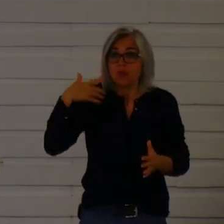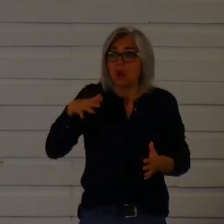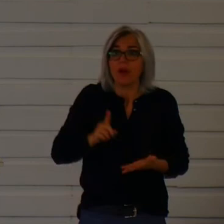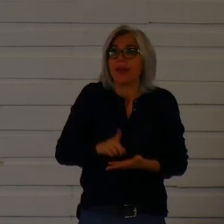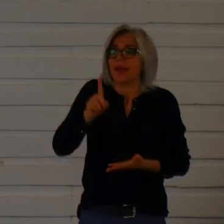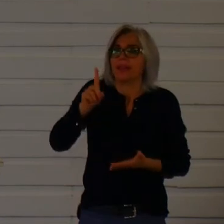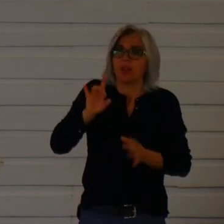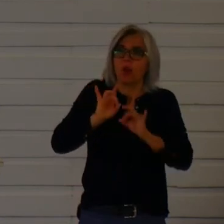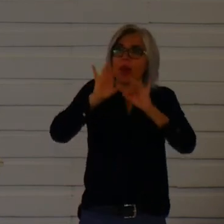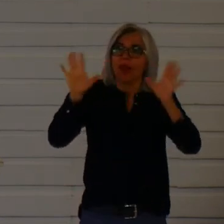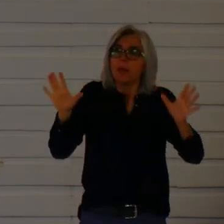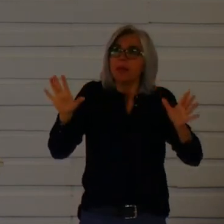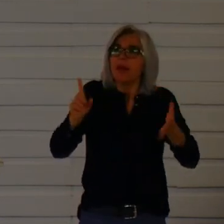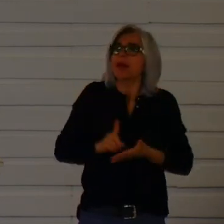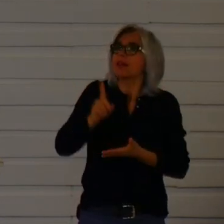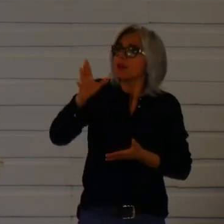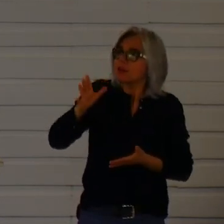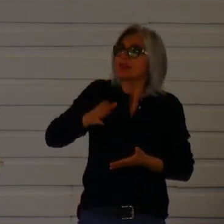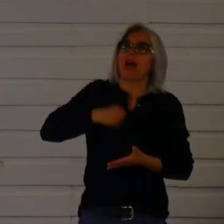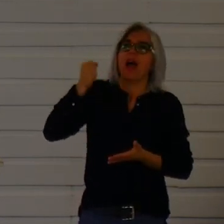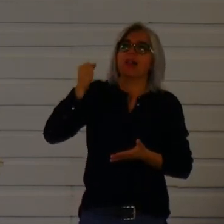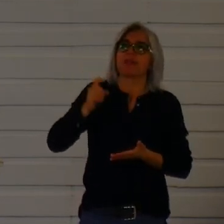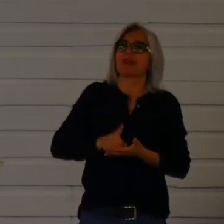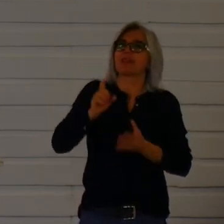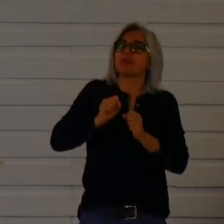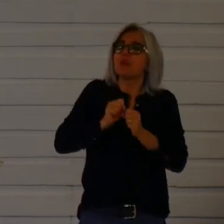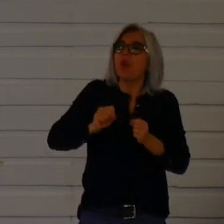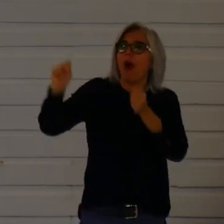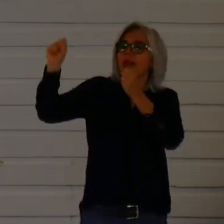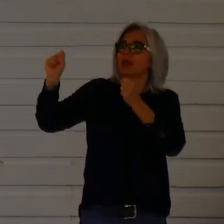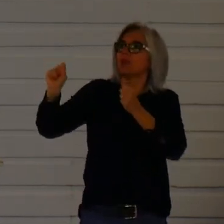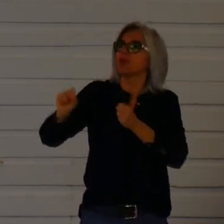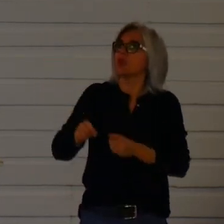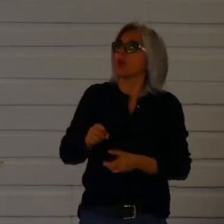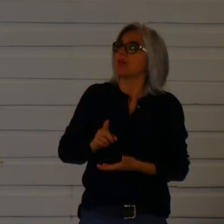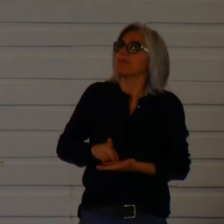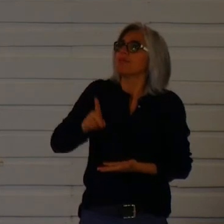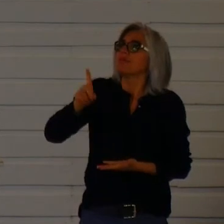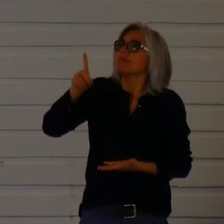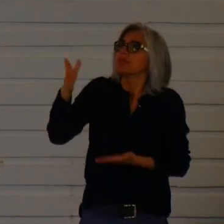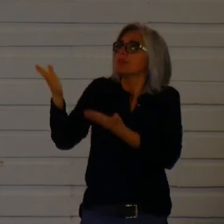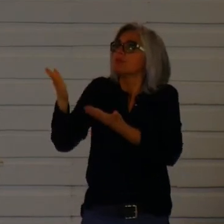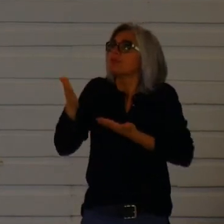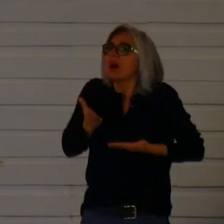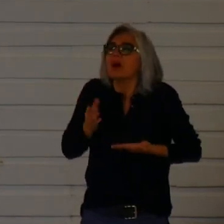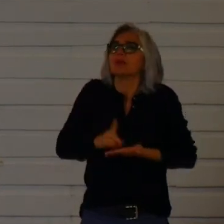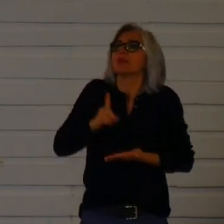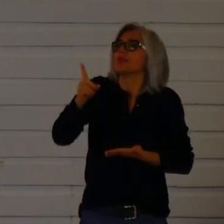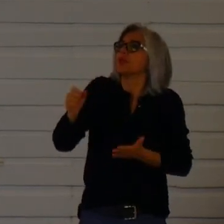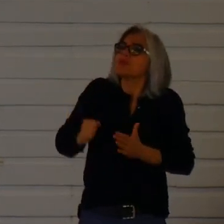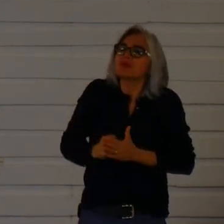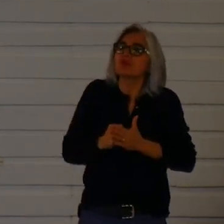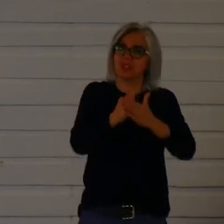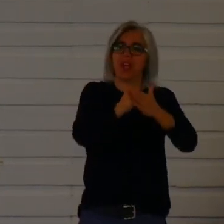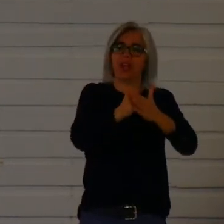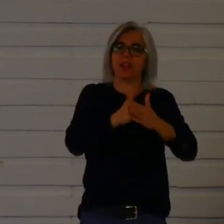che guarisce perché il Signore mi ha guarito. Amen. Io ho conosciuto colui che provvede perché l'Eterno ha provveduto per me. Amen. Quindi sono